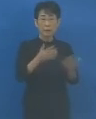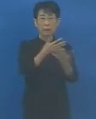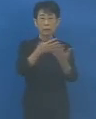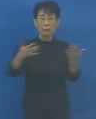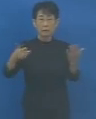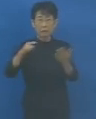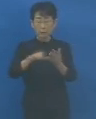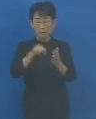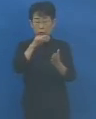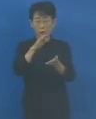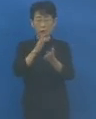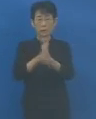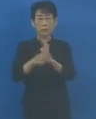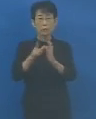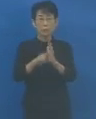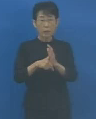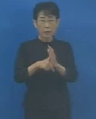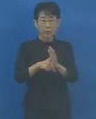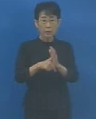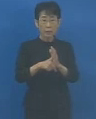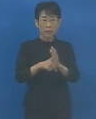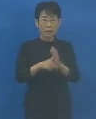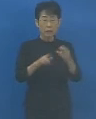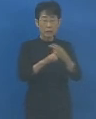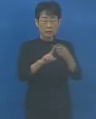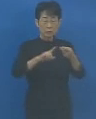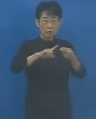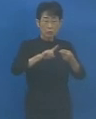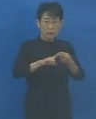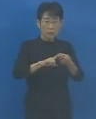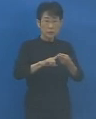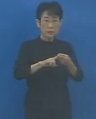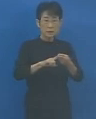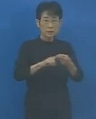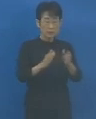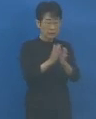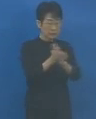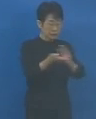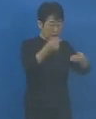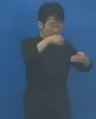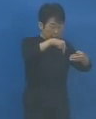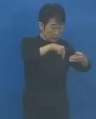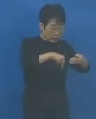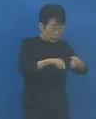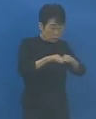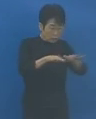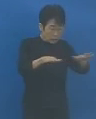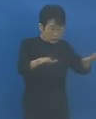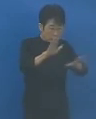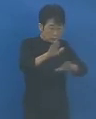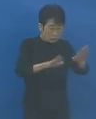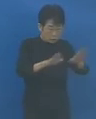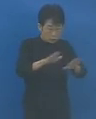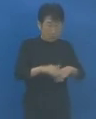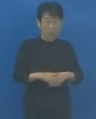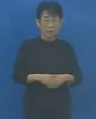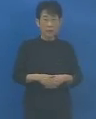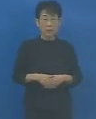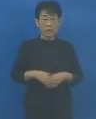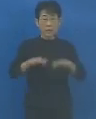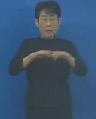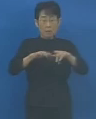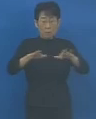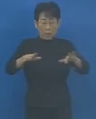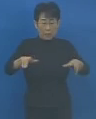ね、機動的に県内の感染状況を見て、まん延防止等重点措置をお願いをすること